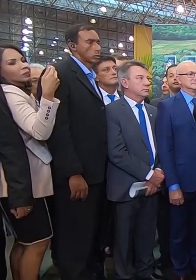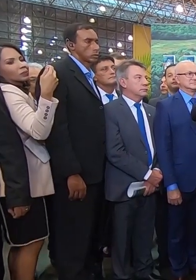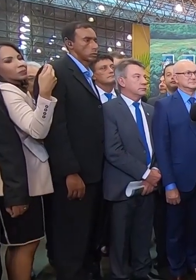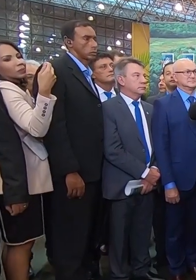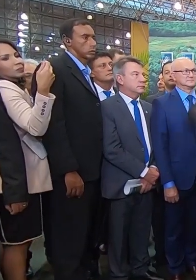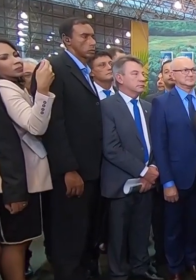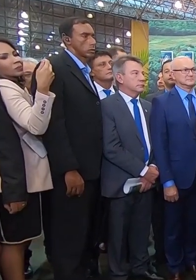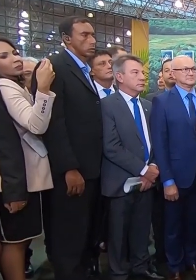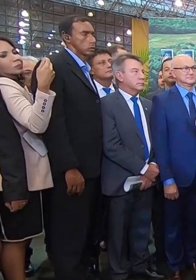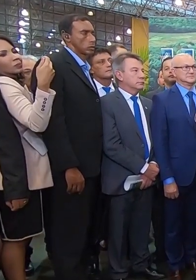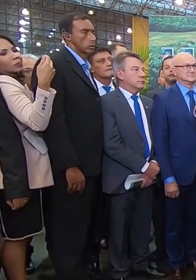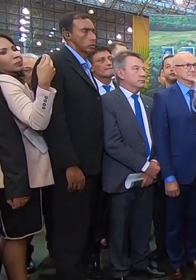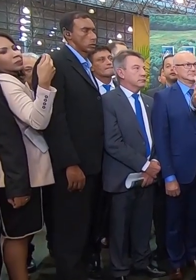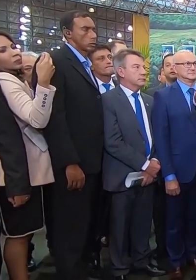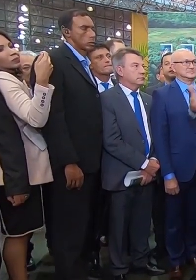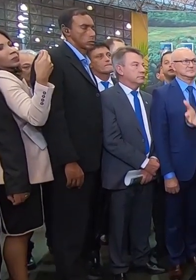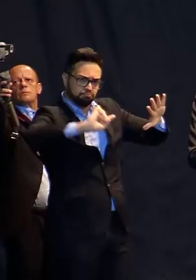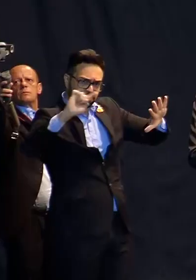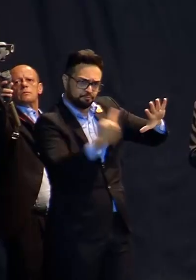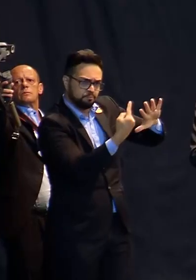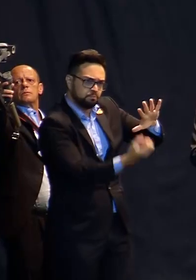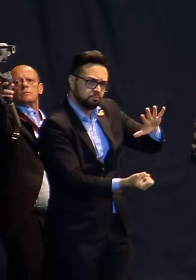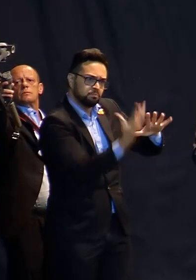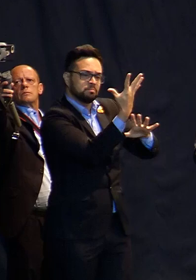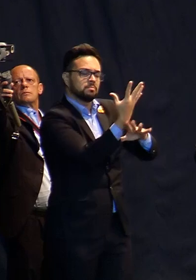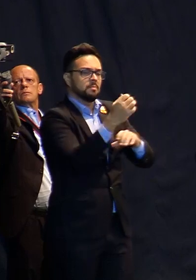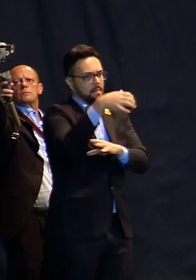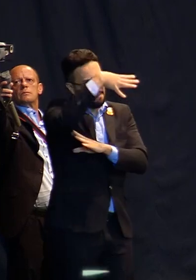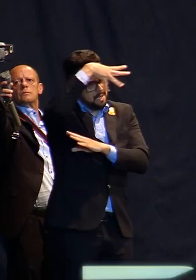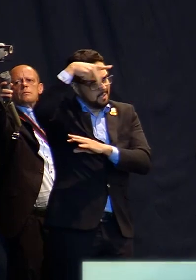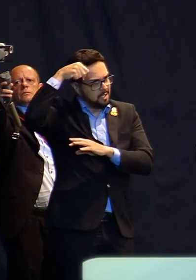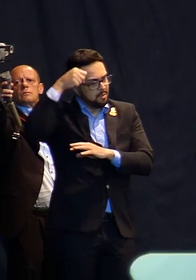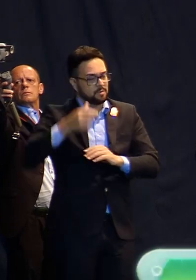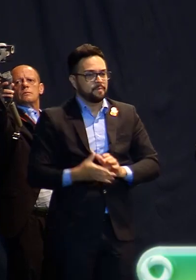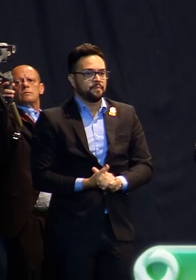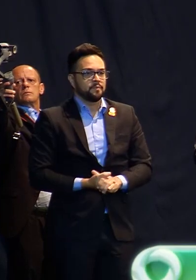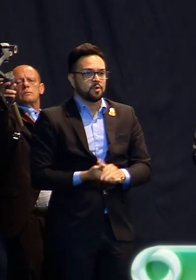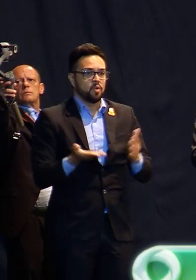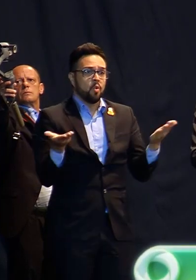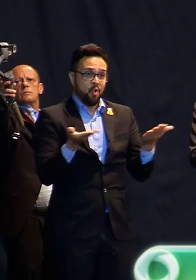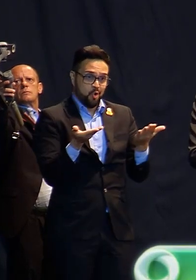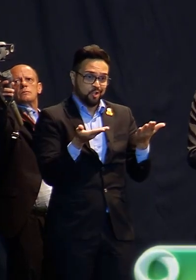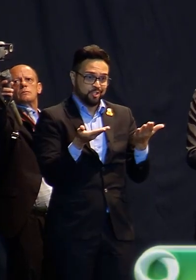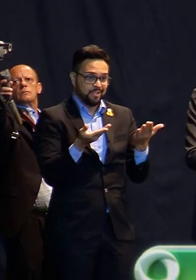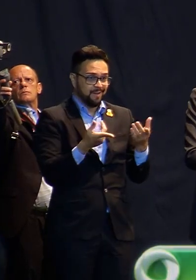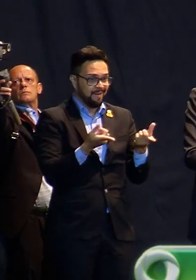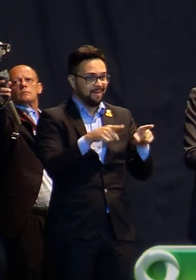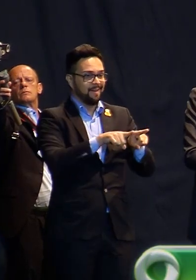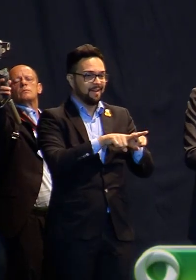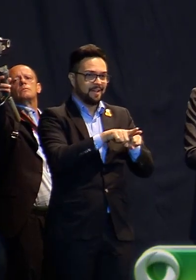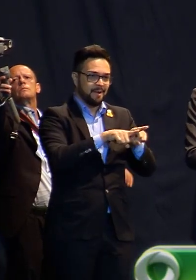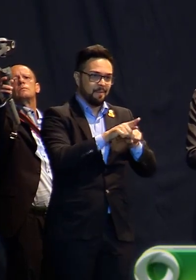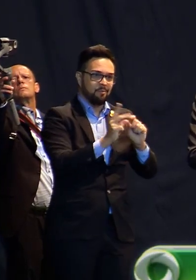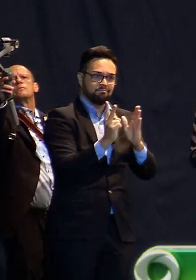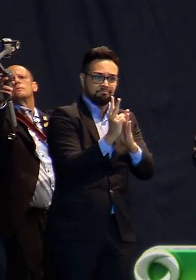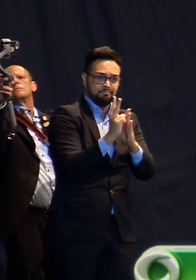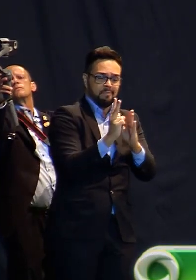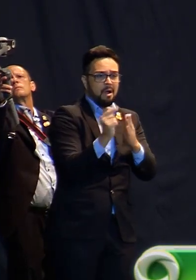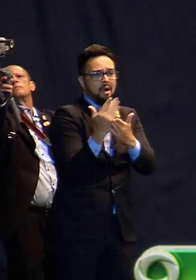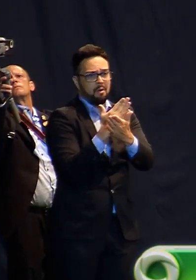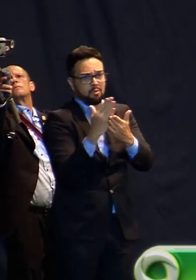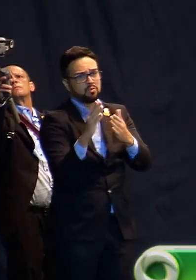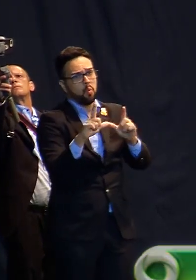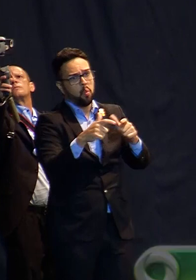defendeu dos ataques no discurso de abertura da feira. E hoje, os nossos irmãos índios, em parte ainda, ou grande